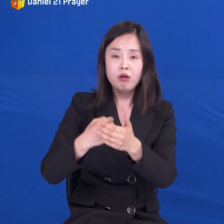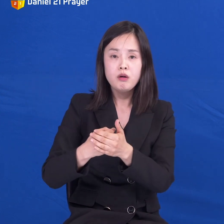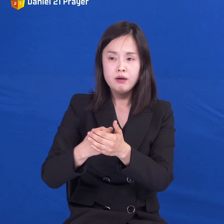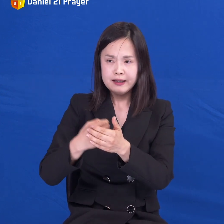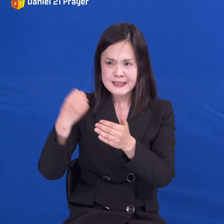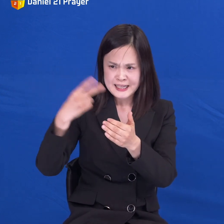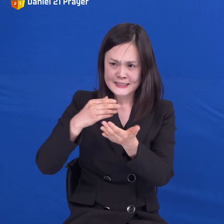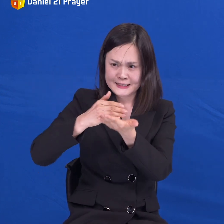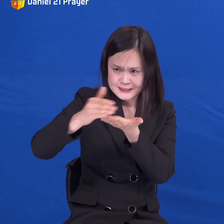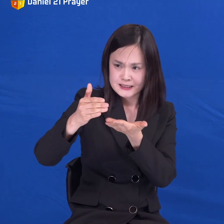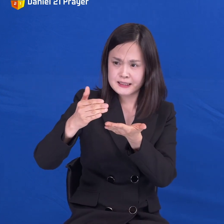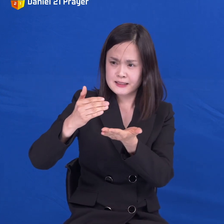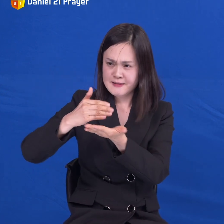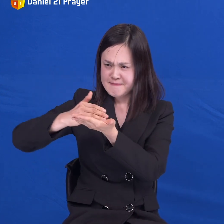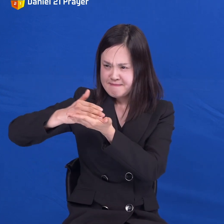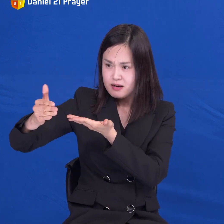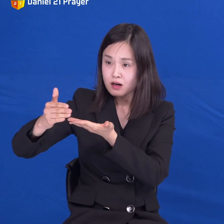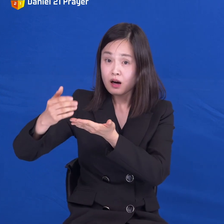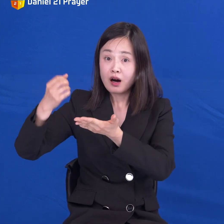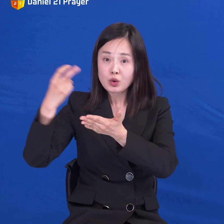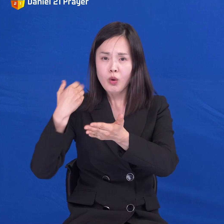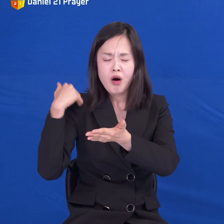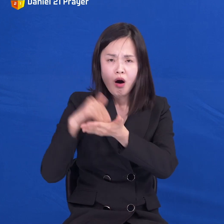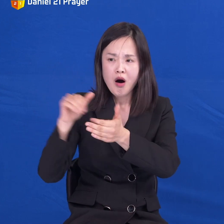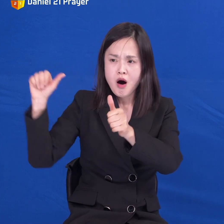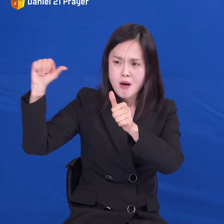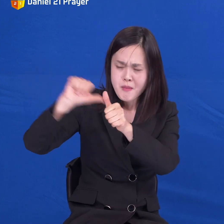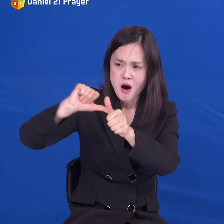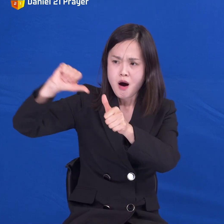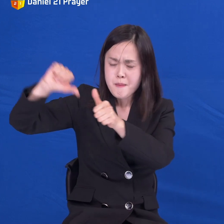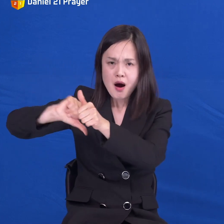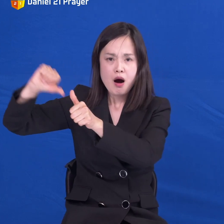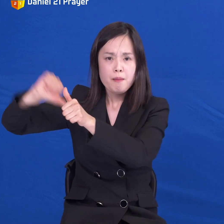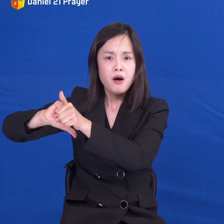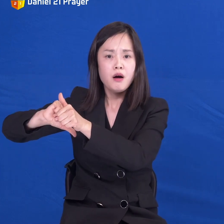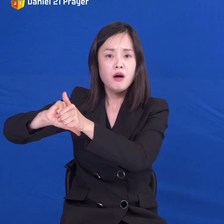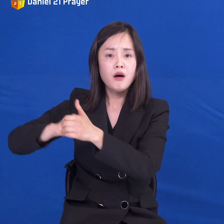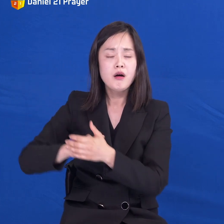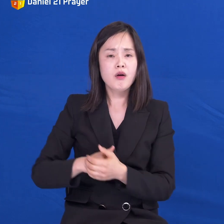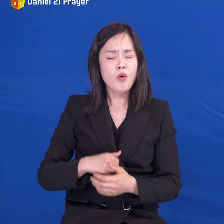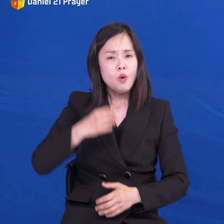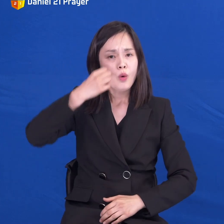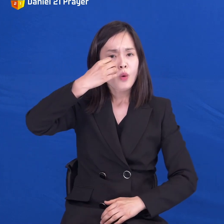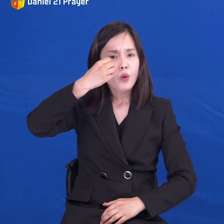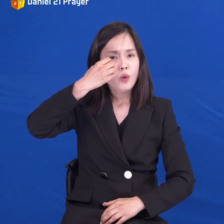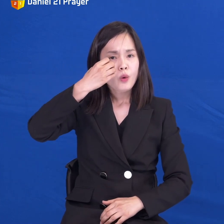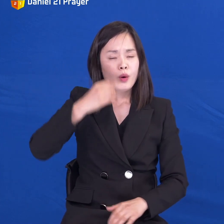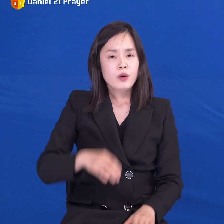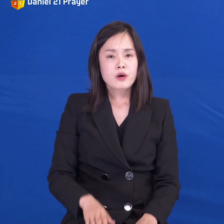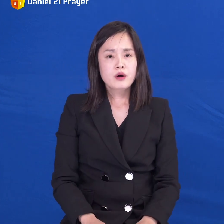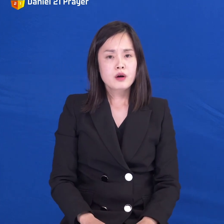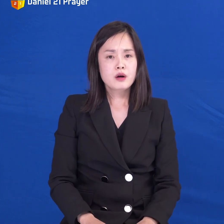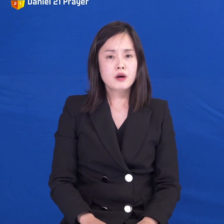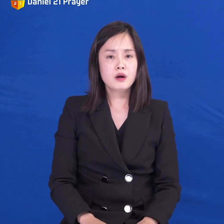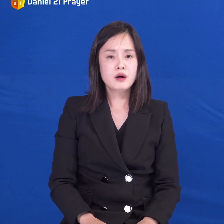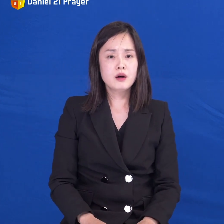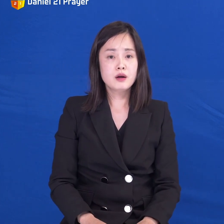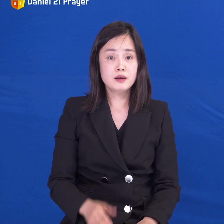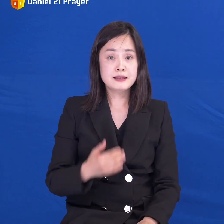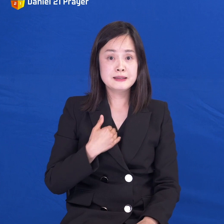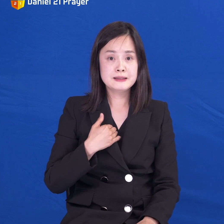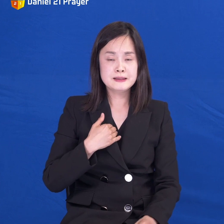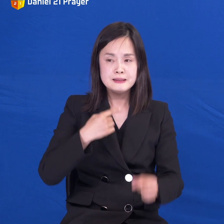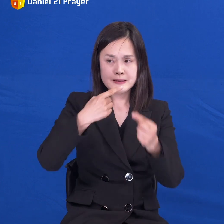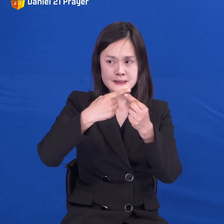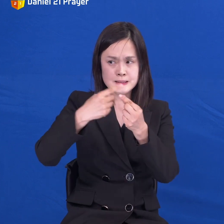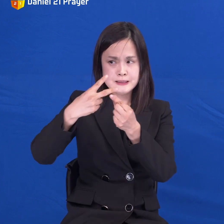또 첫 번째 왔어요. 근데 또 들어오는 거예요. 이거 들어오고 이상하다. 그래서 제가 세 번째 것을